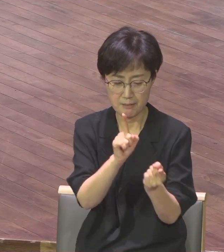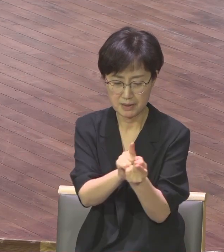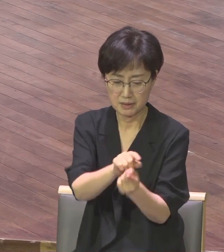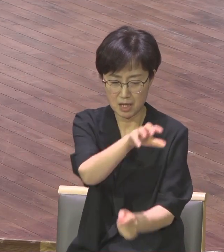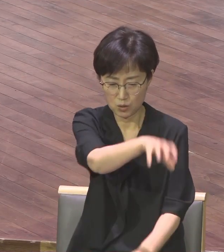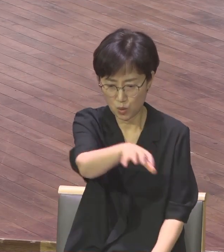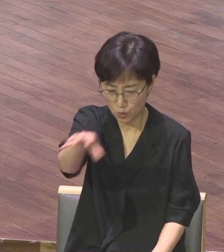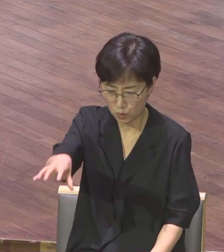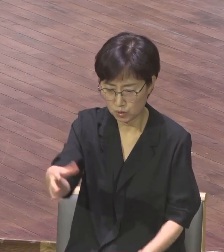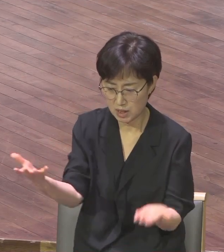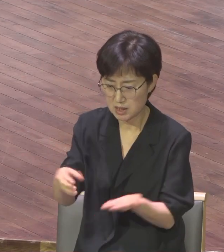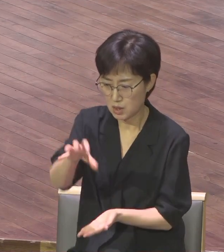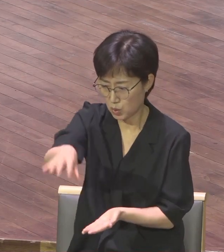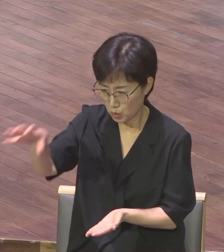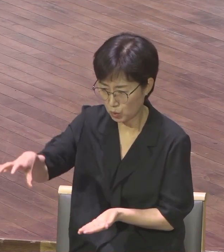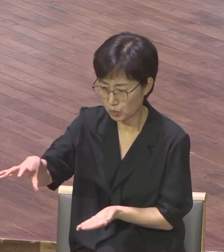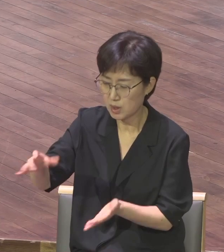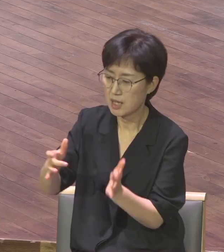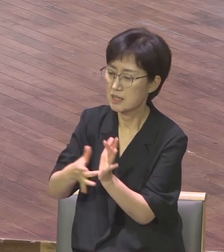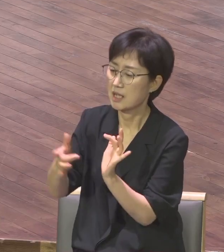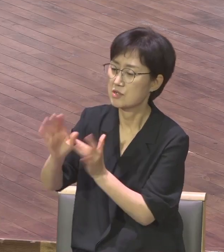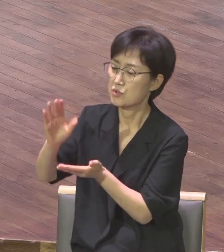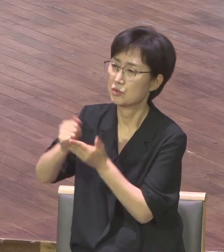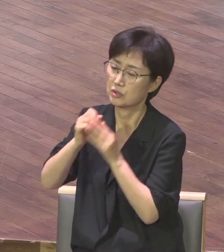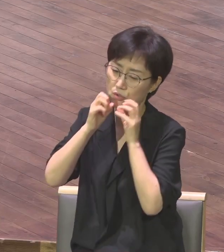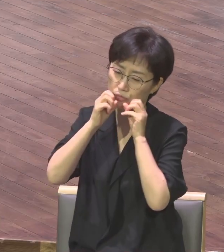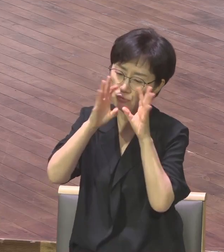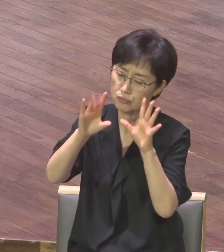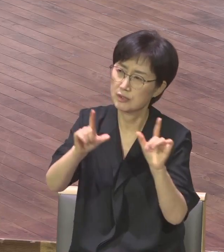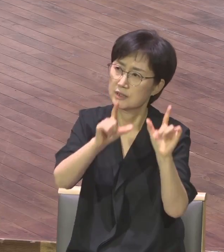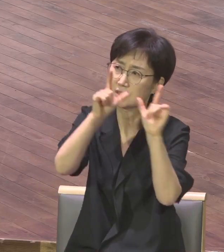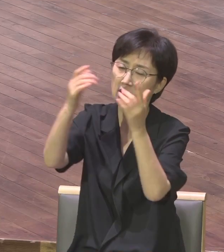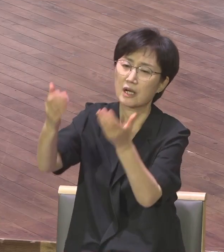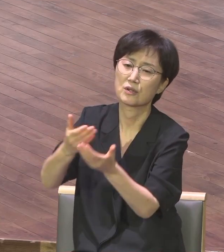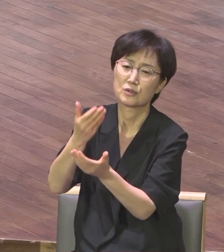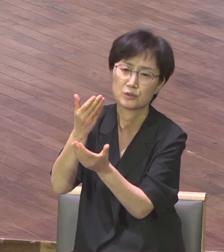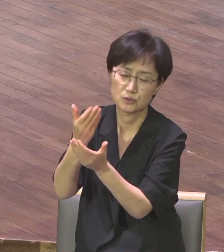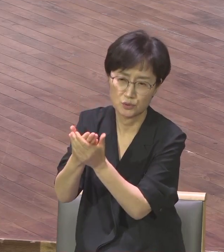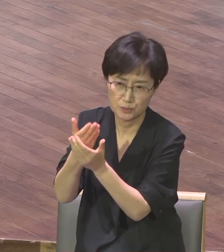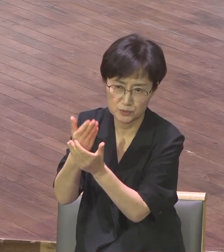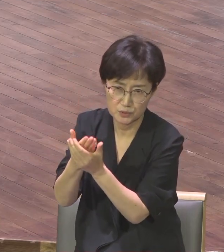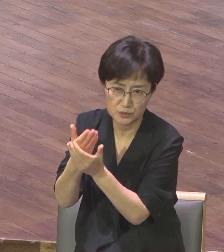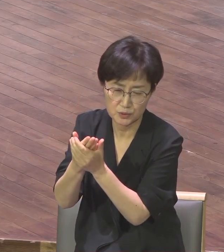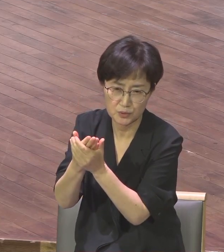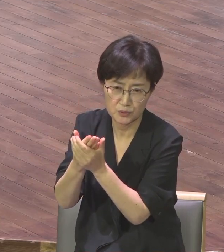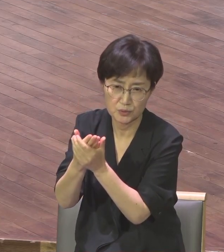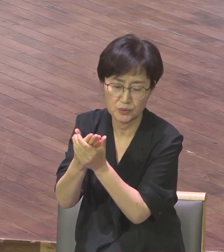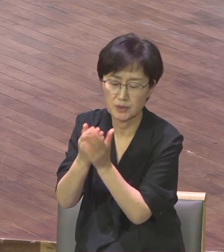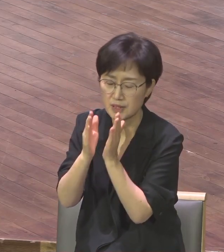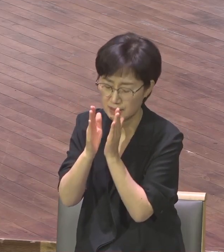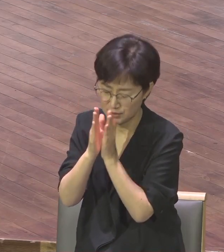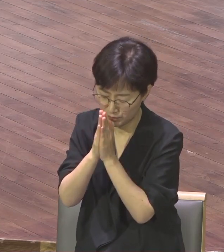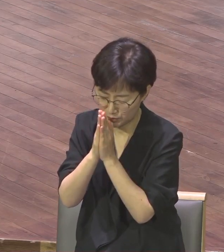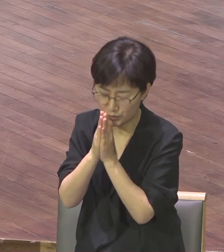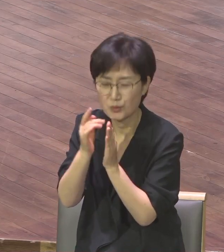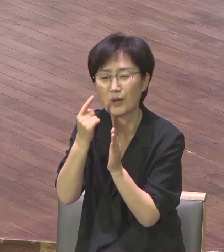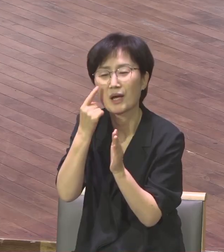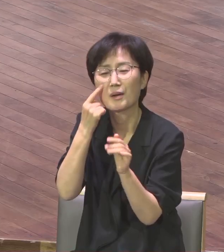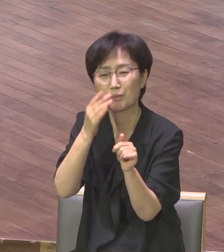현장에 내가 그리스도의 정인된 삶을 한동안 또 살게 하여 주옵소서. 기도만 해도